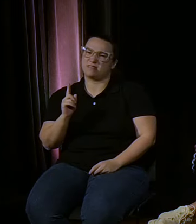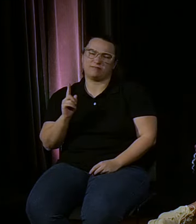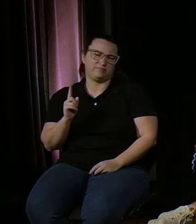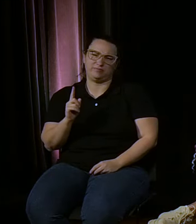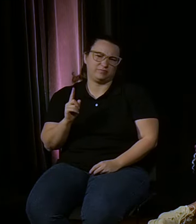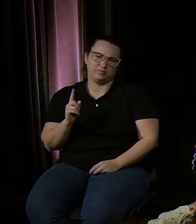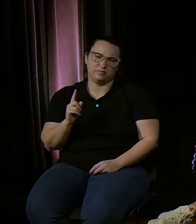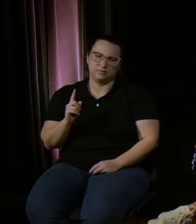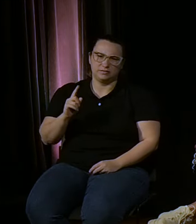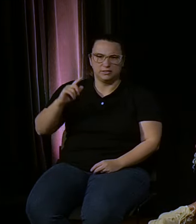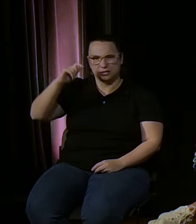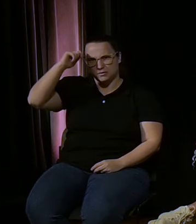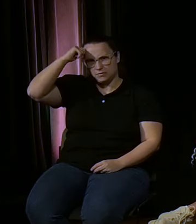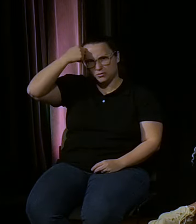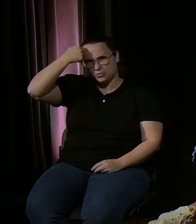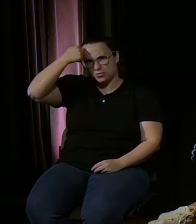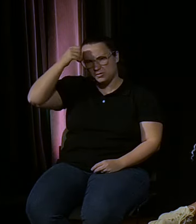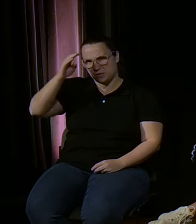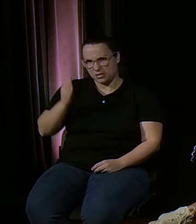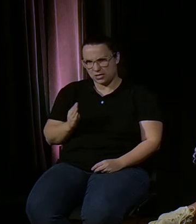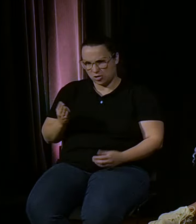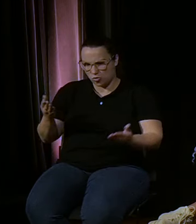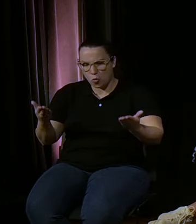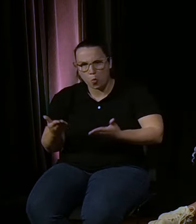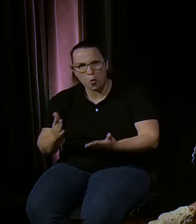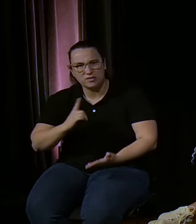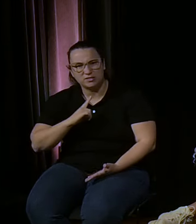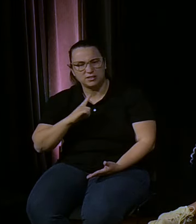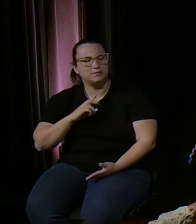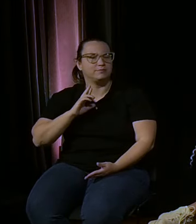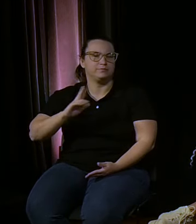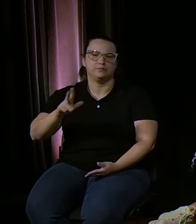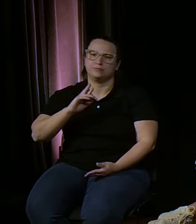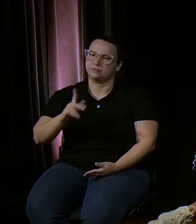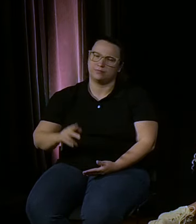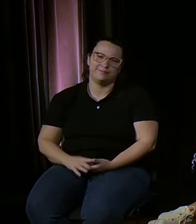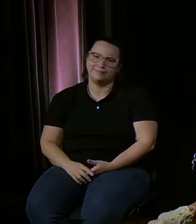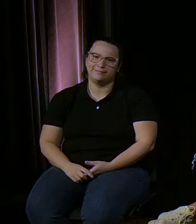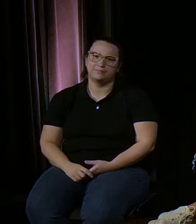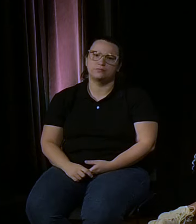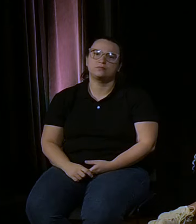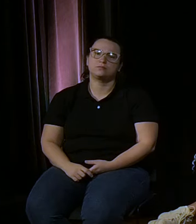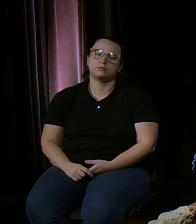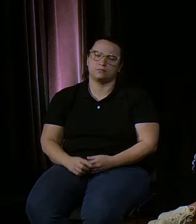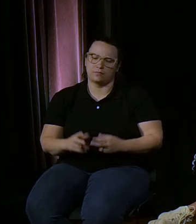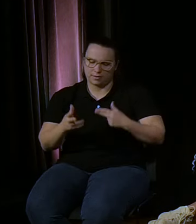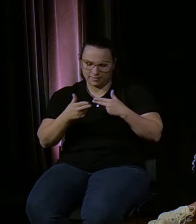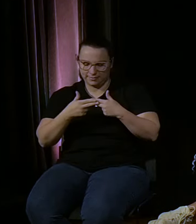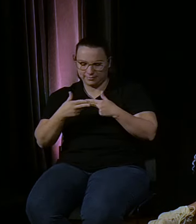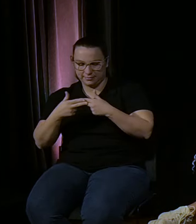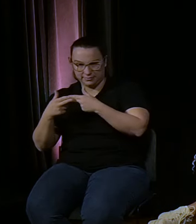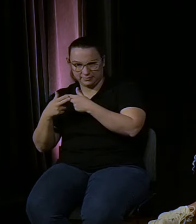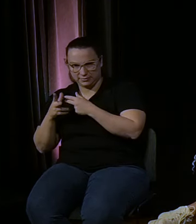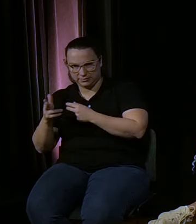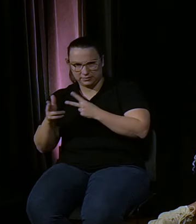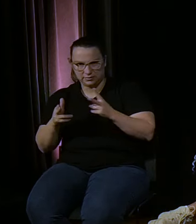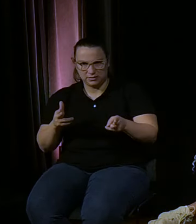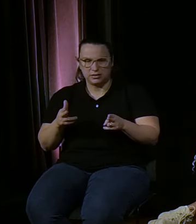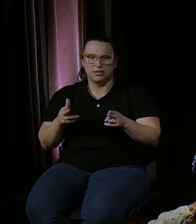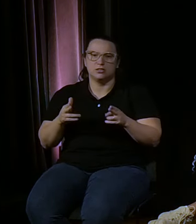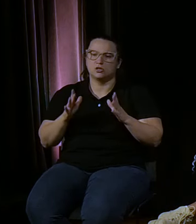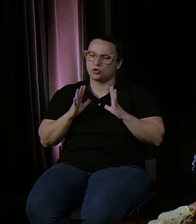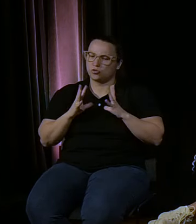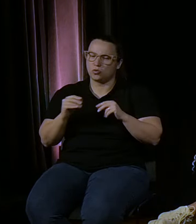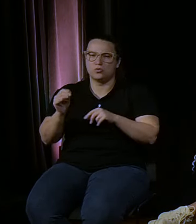não é a figura para o negro brasileiro que a gente tem hoje. Então, basicamente, só trazendo essa coxa de retalhos para dizer que todos